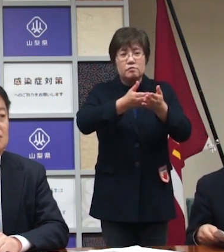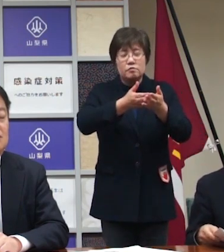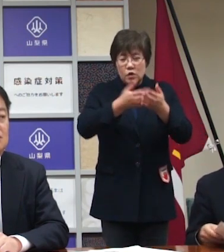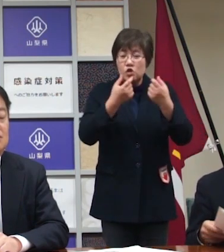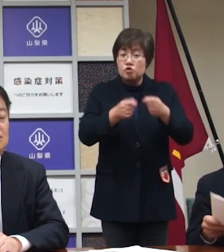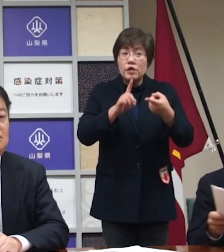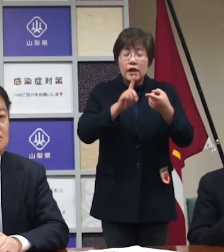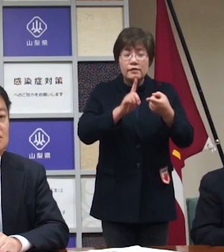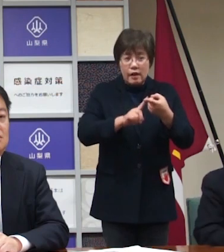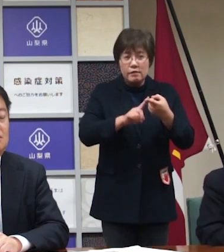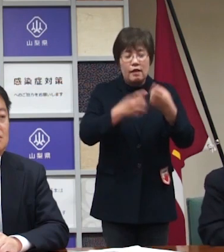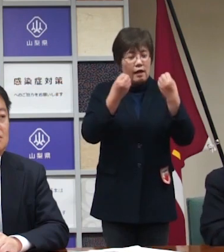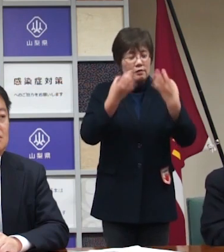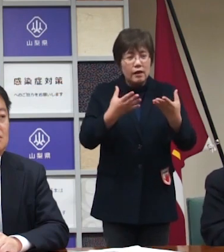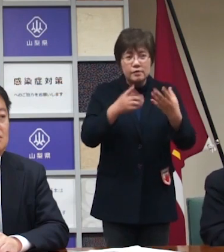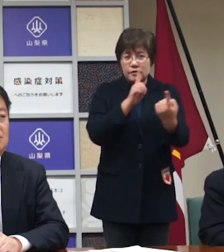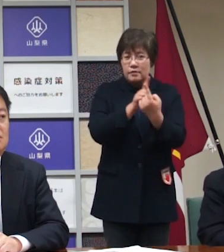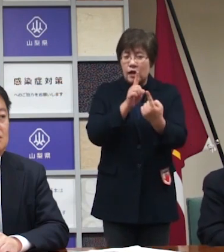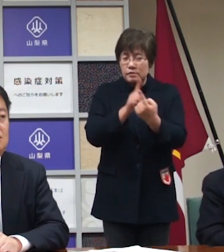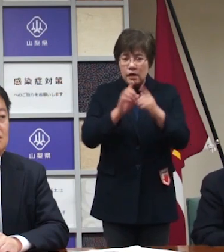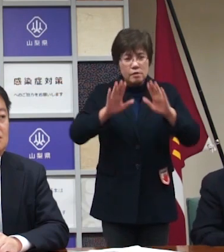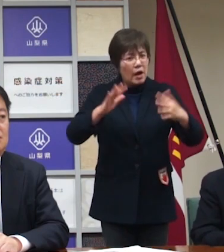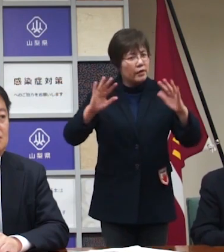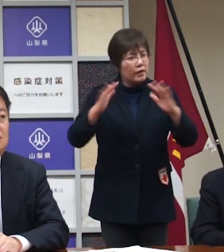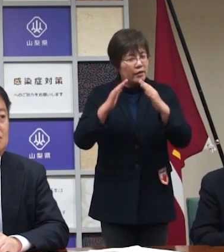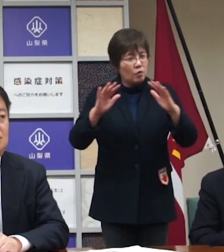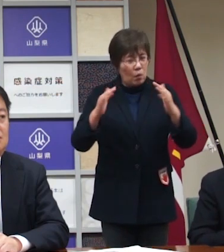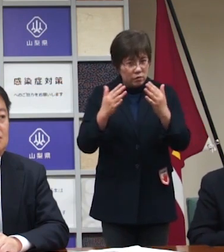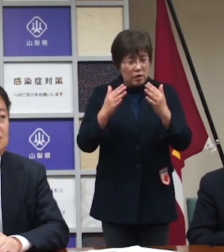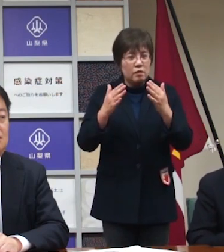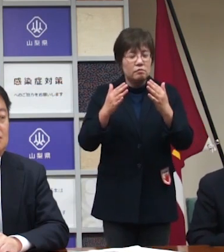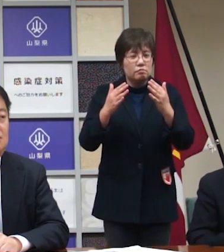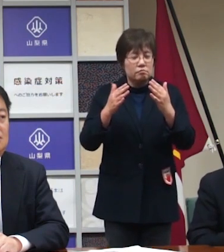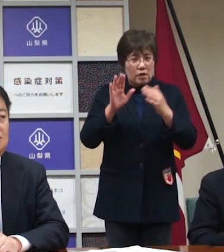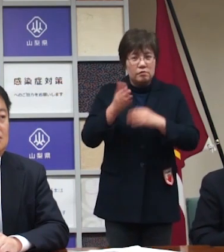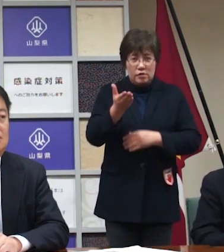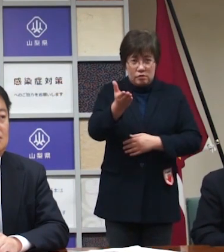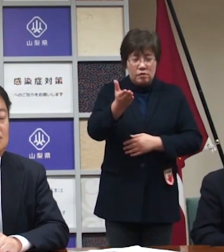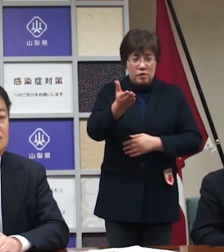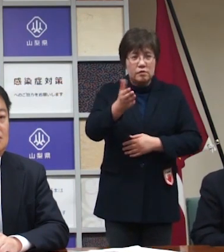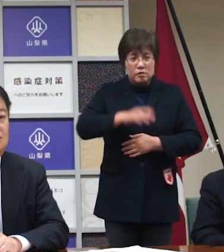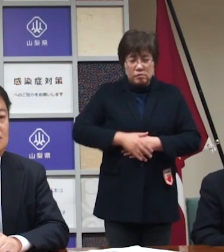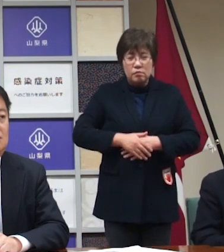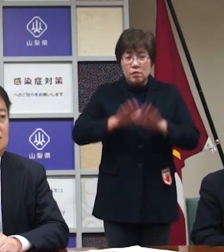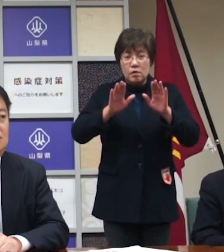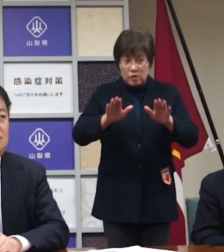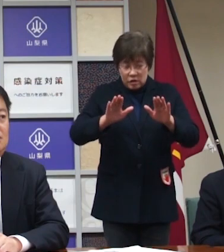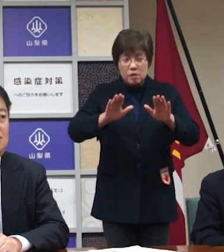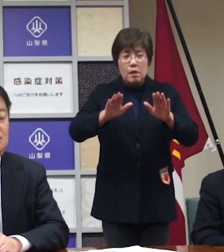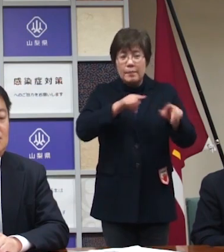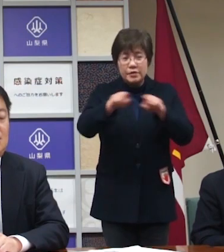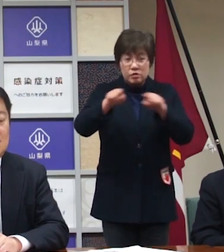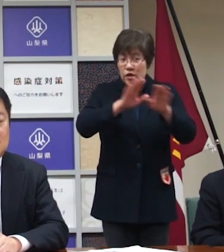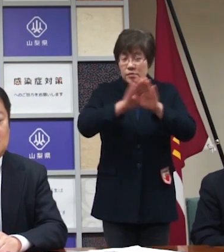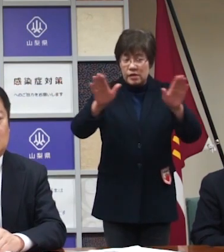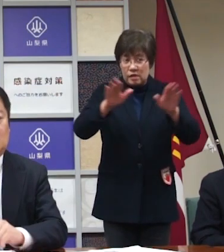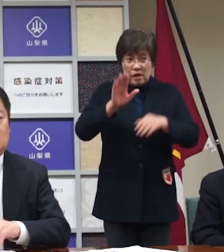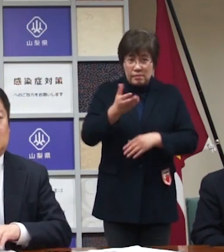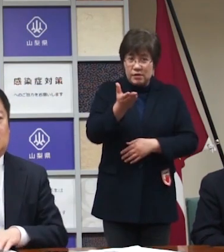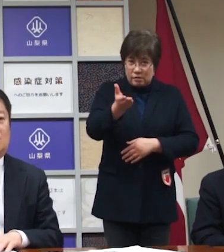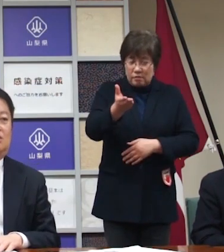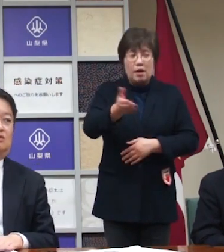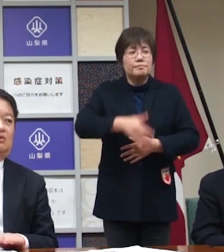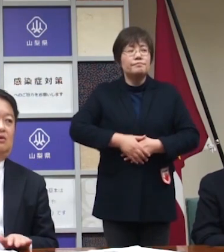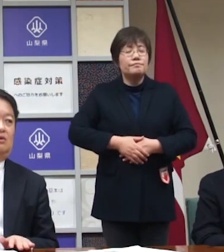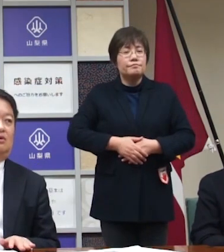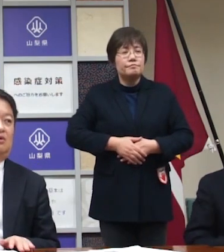策として何か今検討したいと思われていること、あるいはもうすでに指示されていることっていうのは何かあるんでしょうか。 これまで